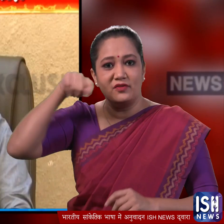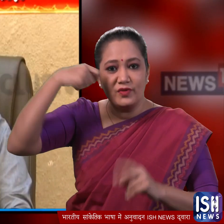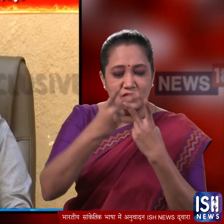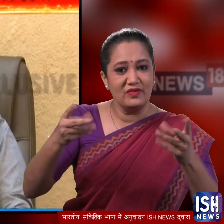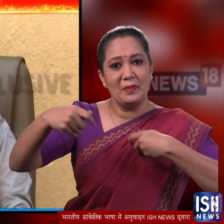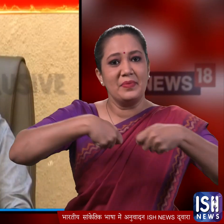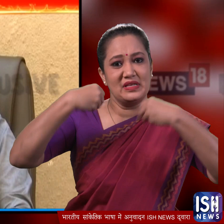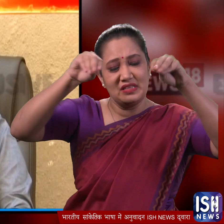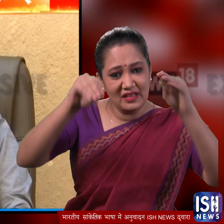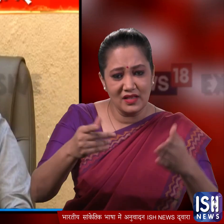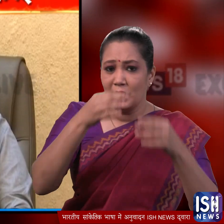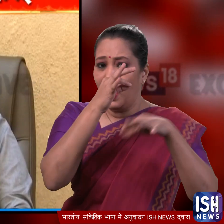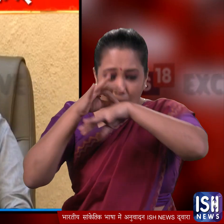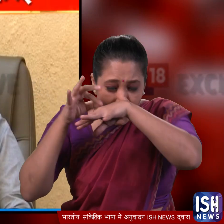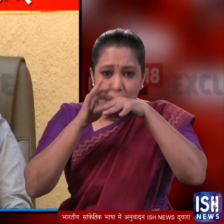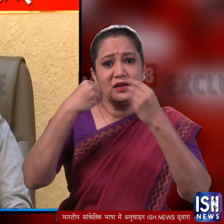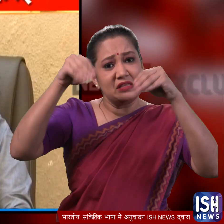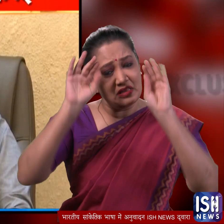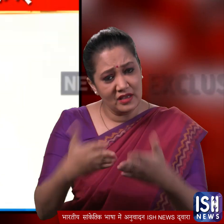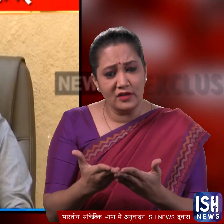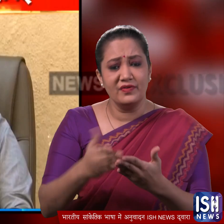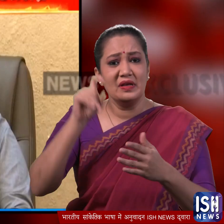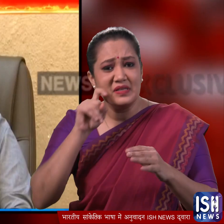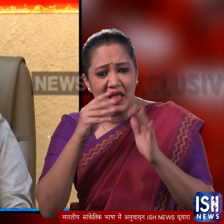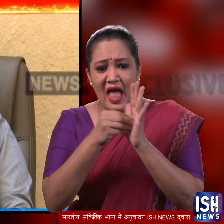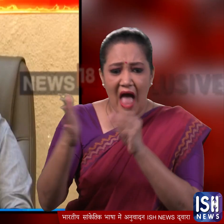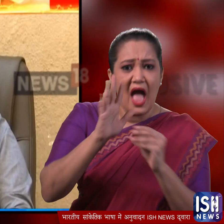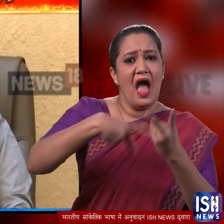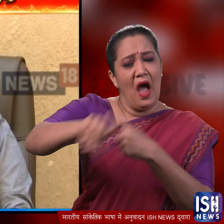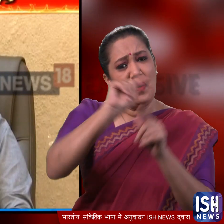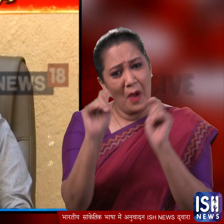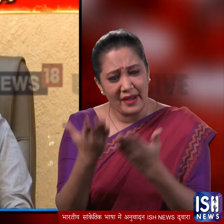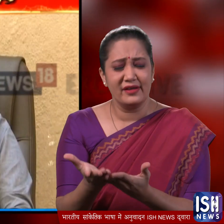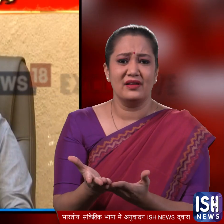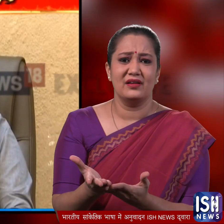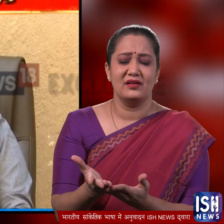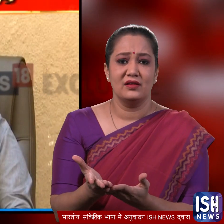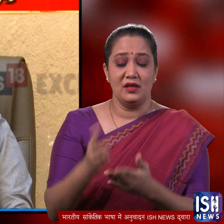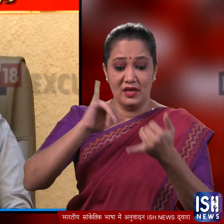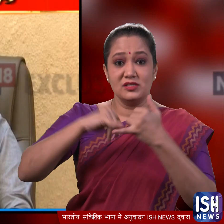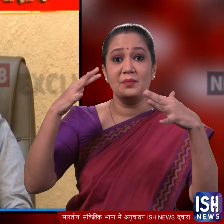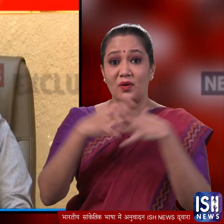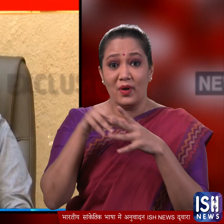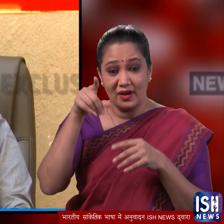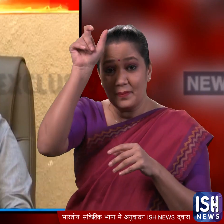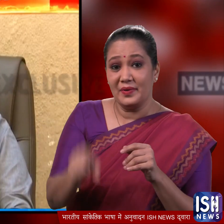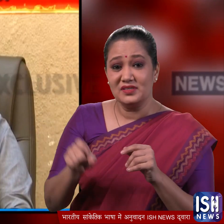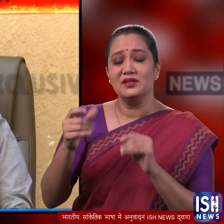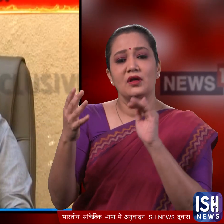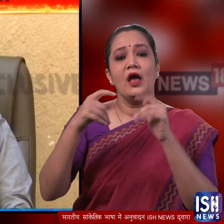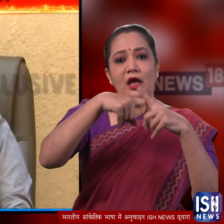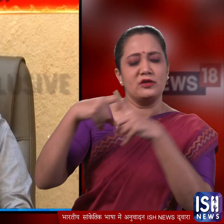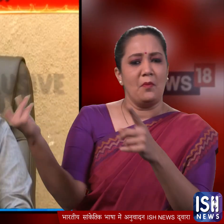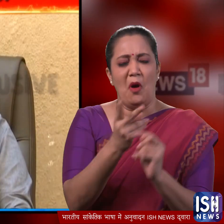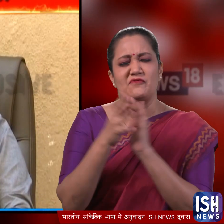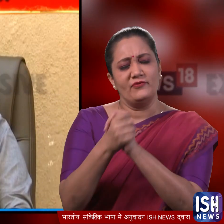धंधा करता है, ड्रग का धंधा करता है, सेक्स रैकेट चलाता है और समीर वानखेड़े जी के